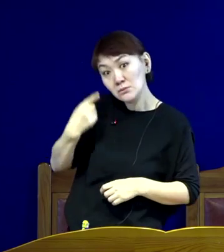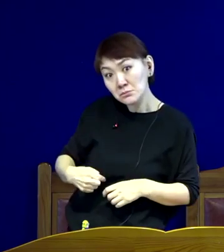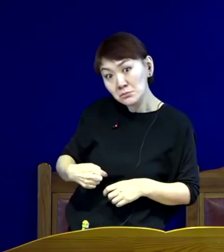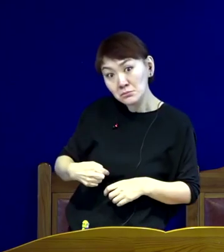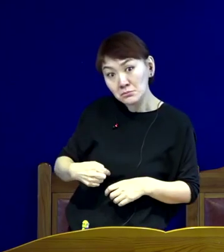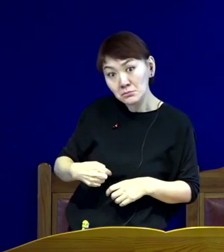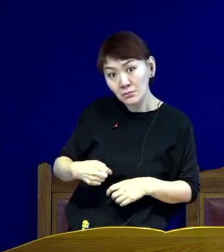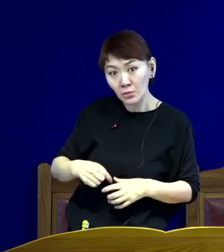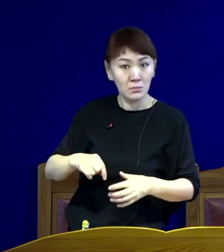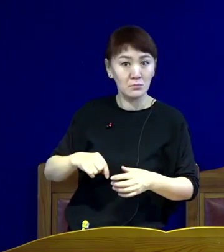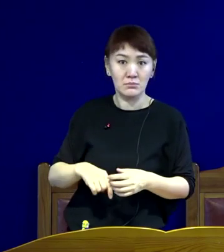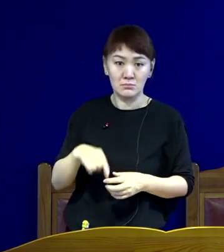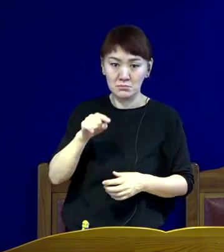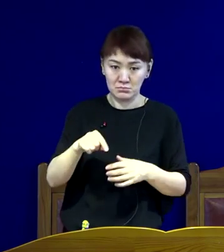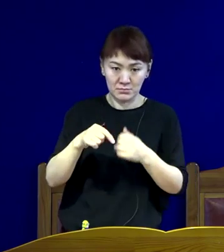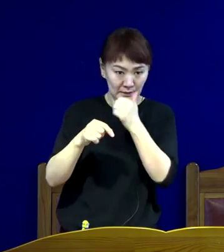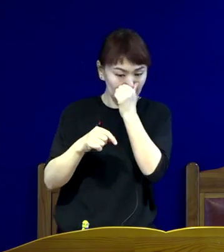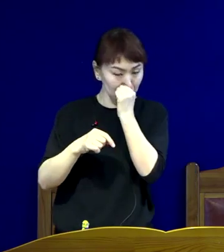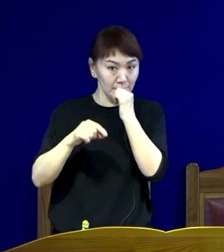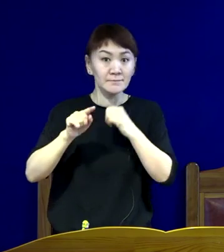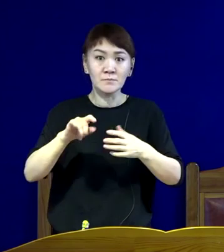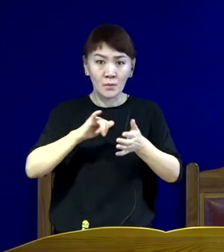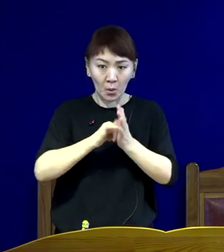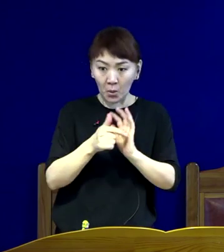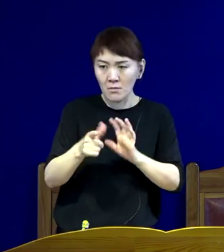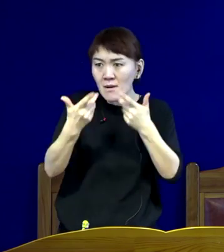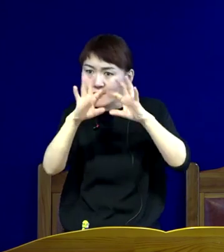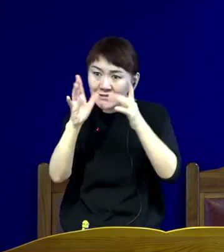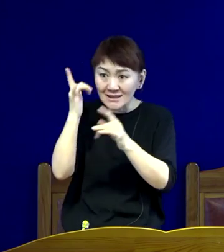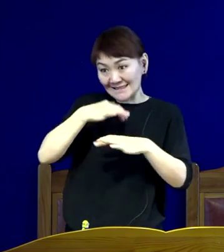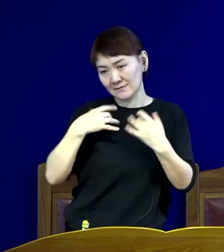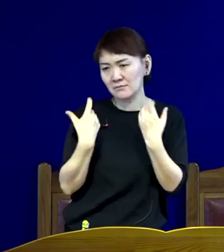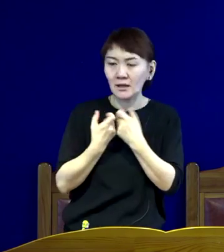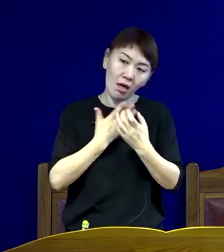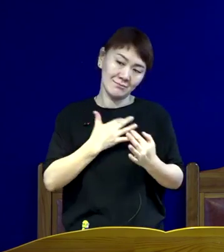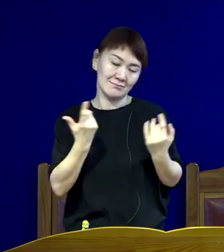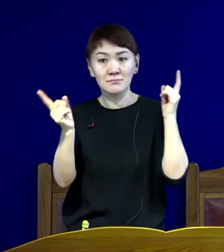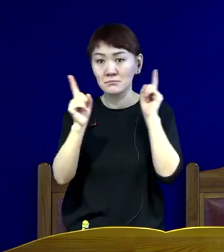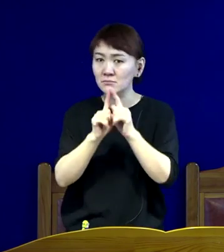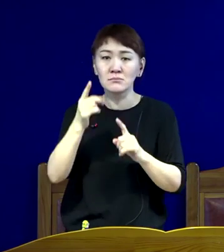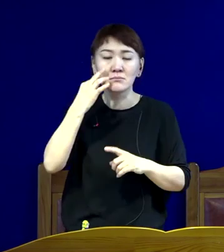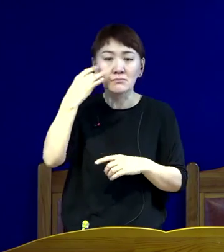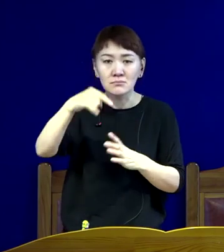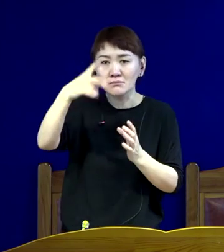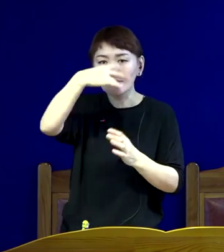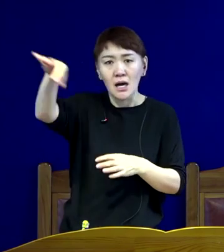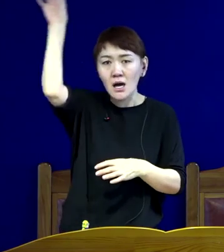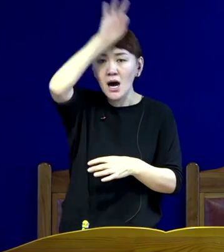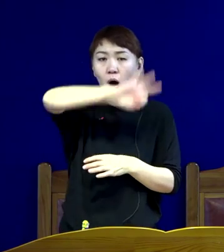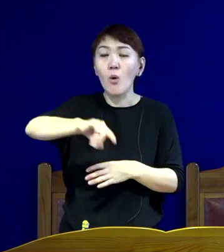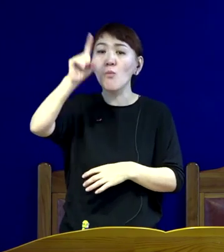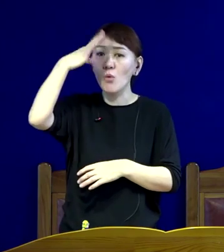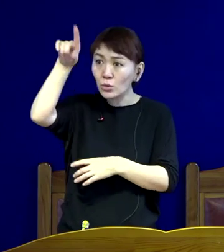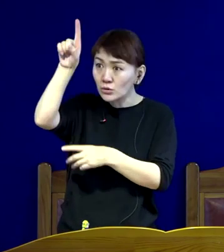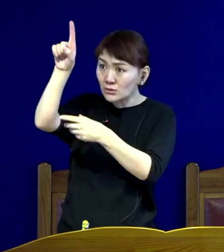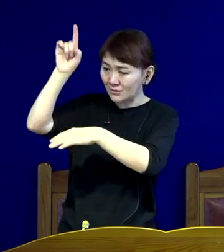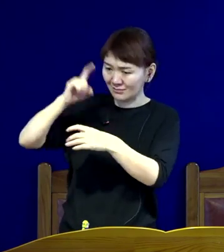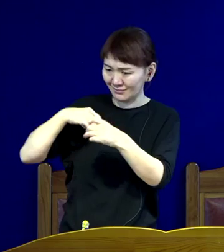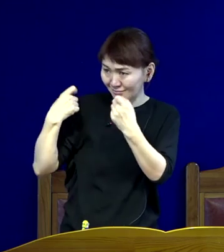ингэж уулзаж учирдаг бишээ гэдгийг мэдэх хэрэгтэй. Бурханы таалал байх ёстой, бурханы оролцоо байх ёстой гэдгийг санах